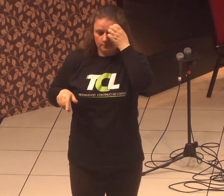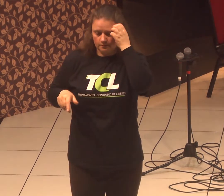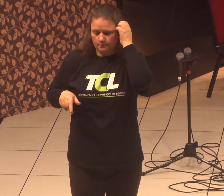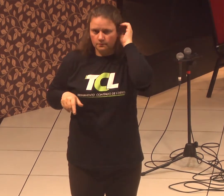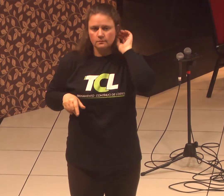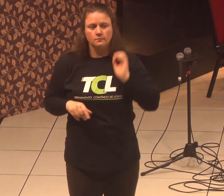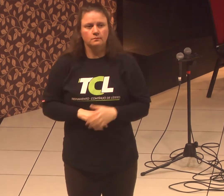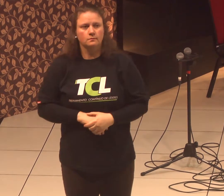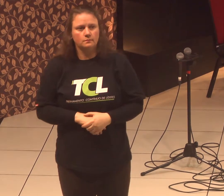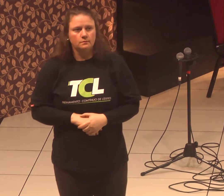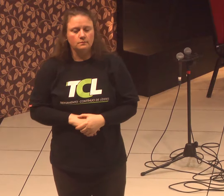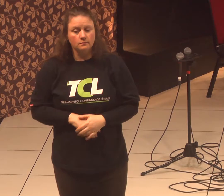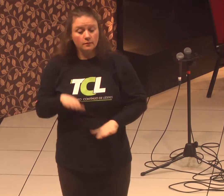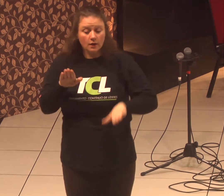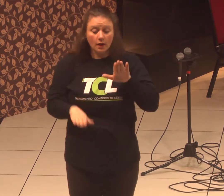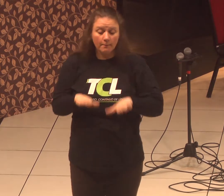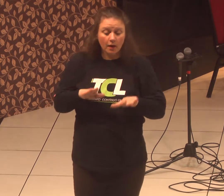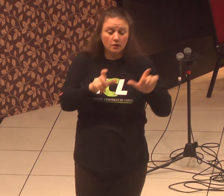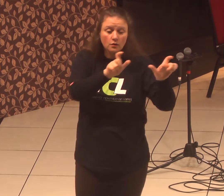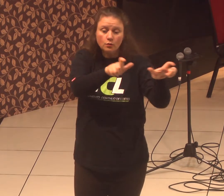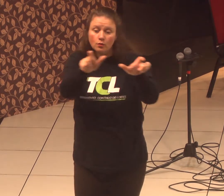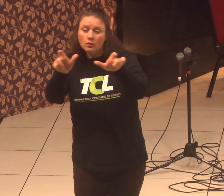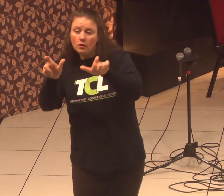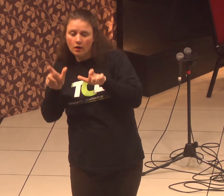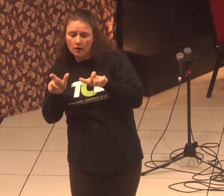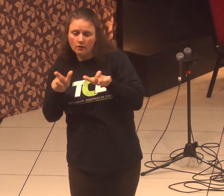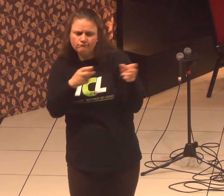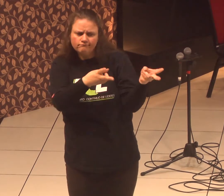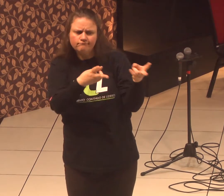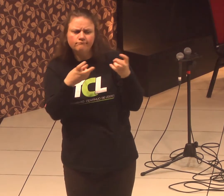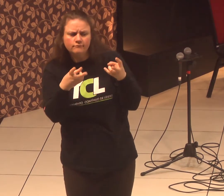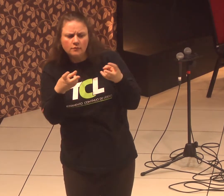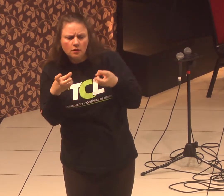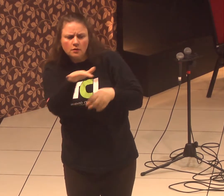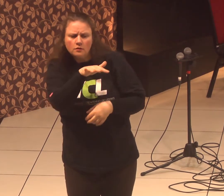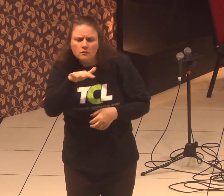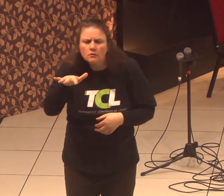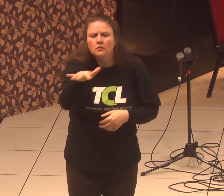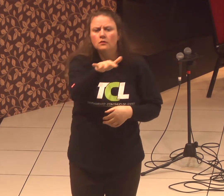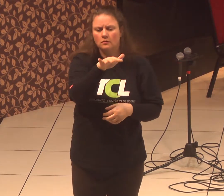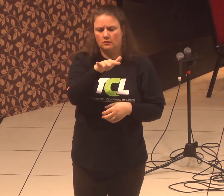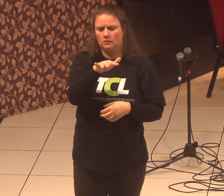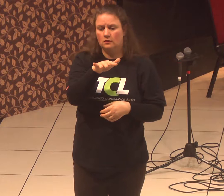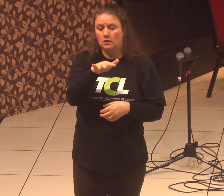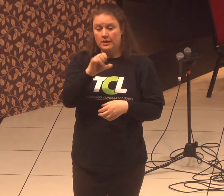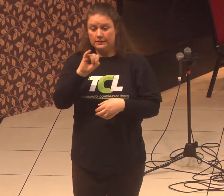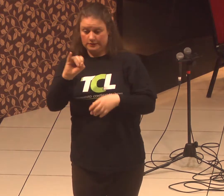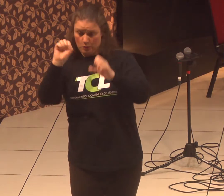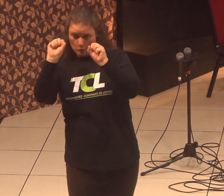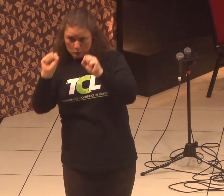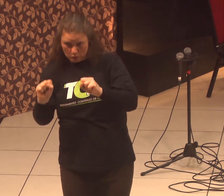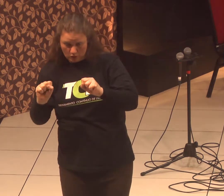Então, nós temos que analisar e perceber o ambiente. Se está